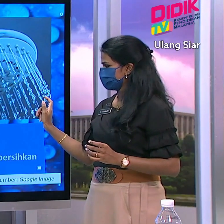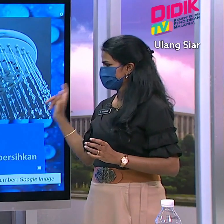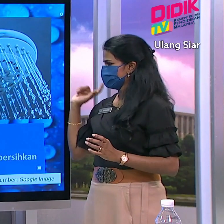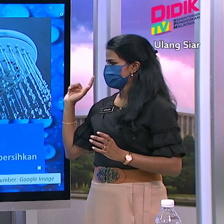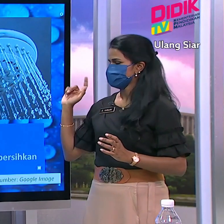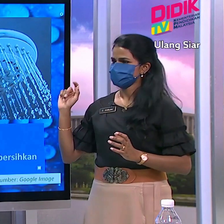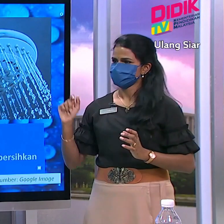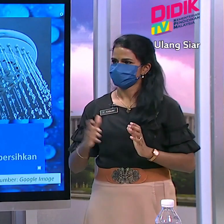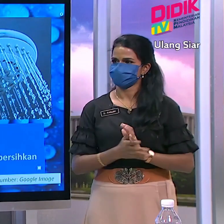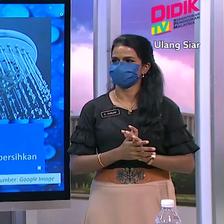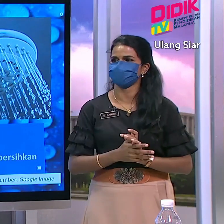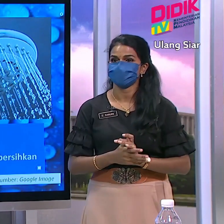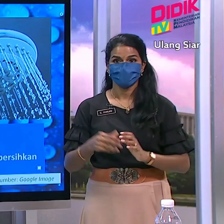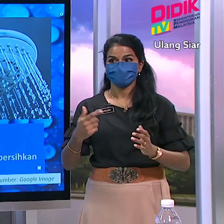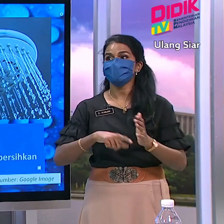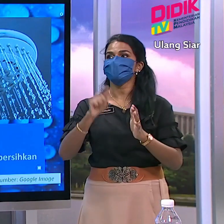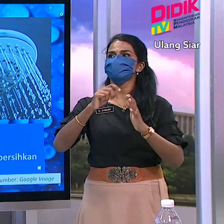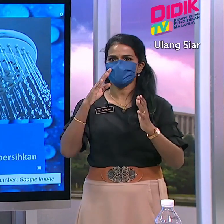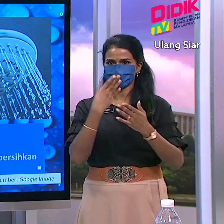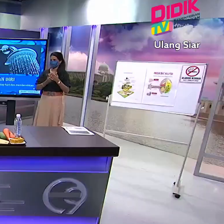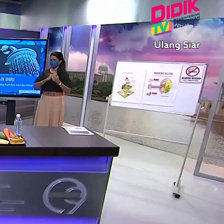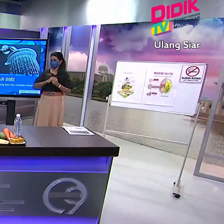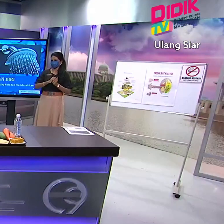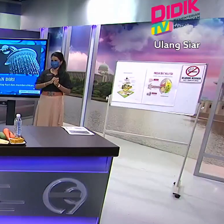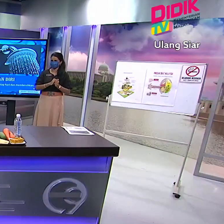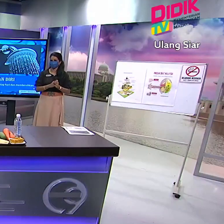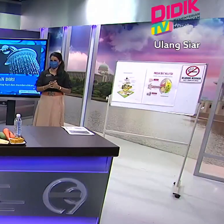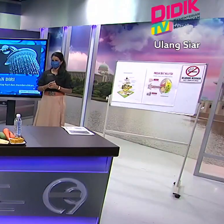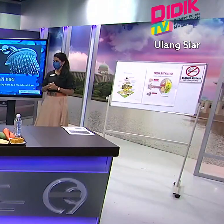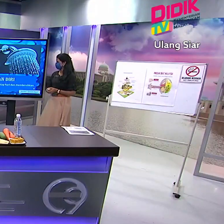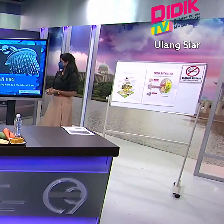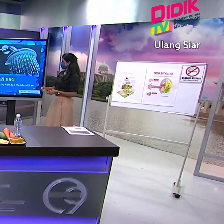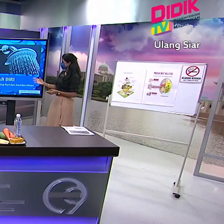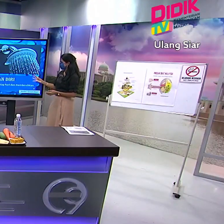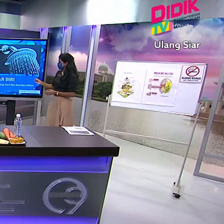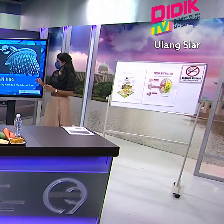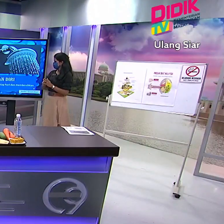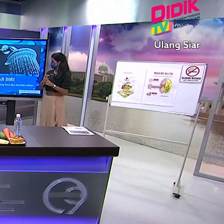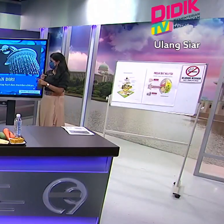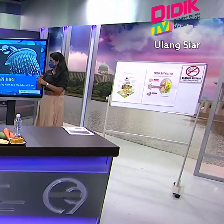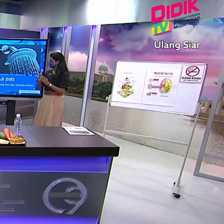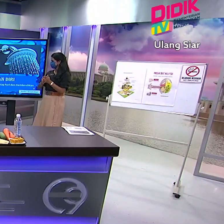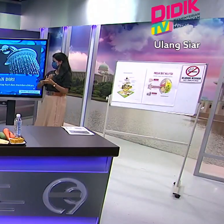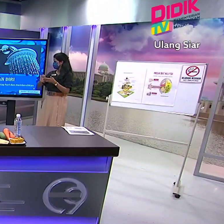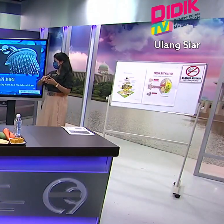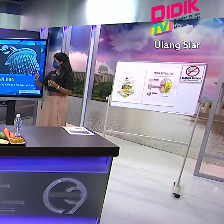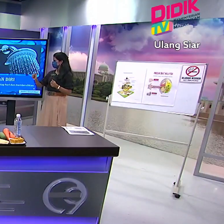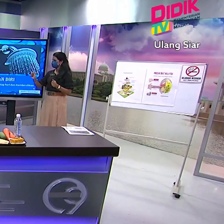Kalau mandi tiga kali macam mana? Terlebih baik. Terlebih baik. Okey, okay. Menjaga kebersihan